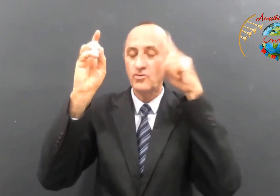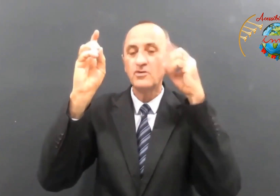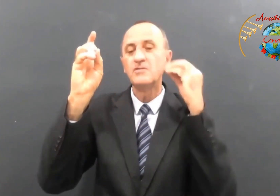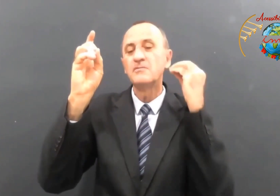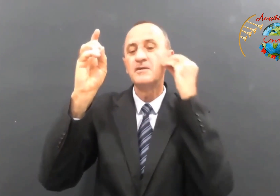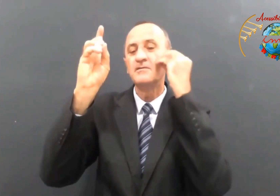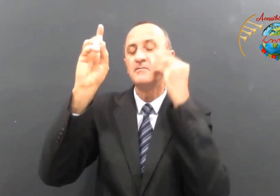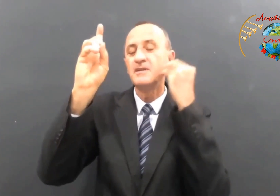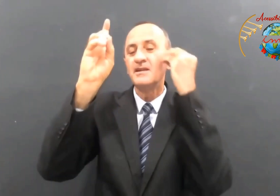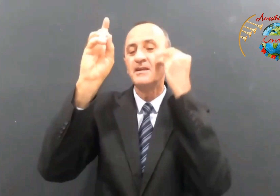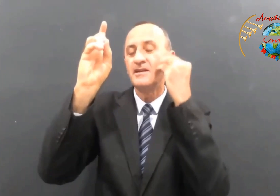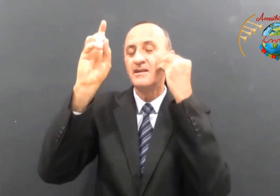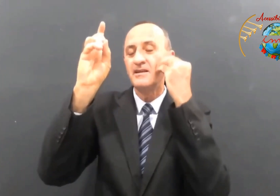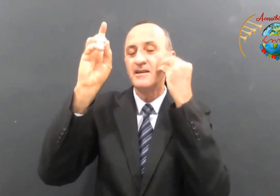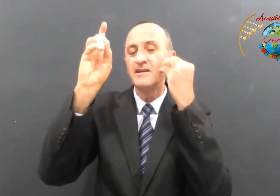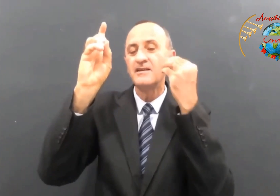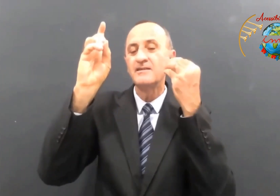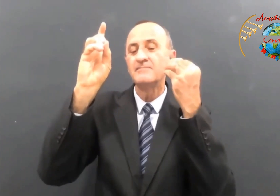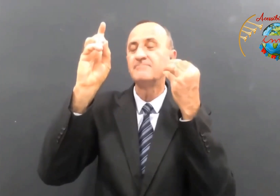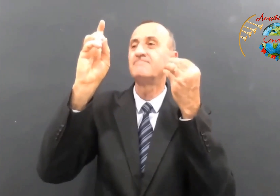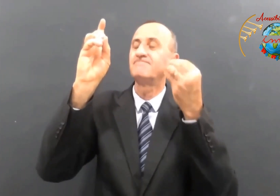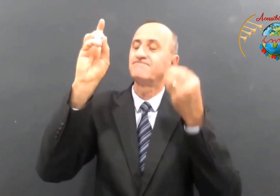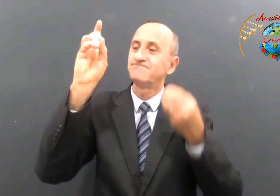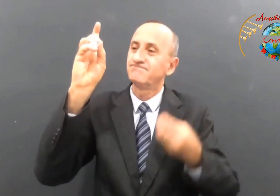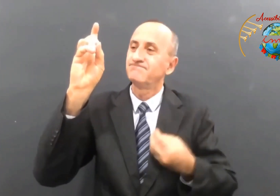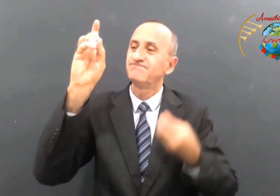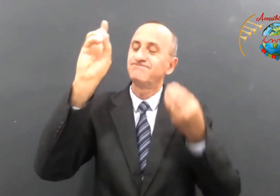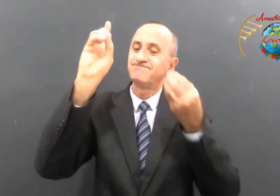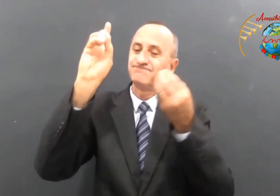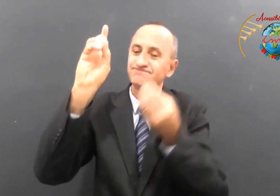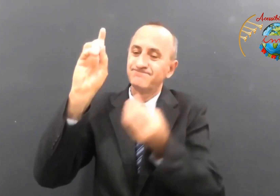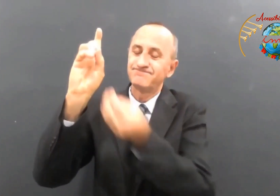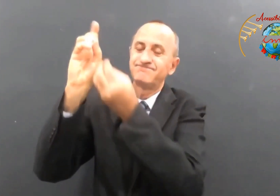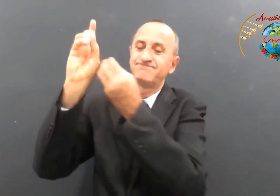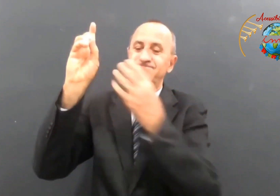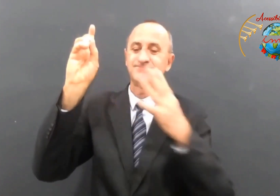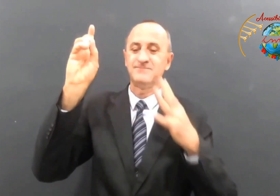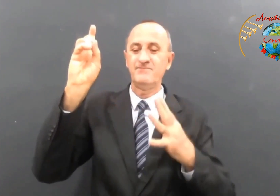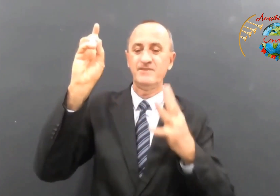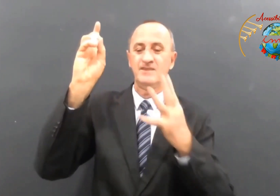quê? Experiências de vida com Ele, experiência de salvação,